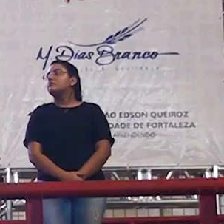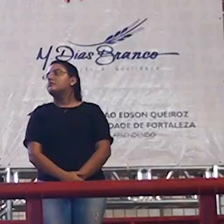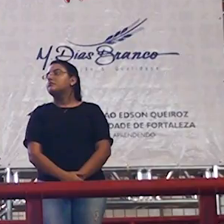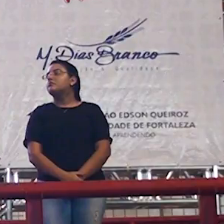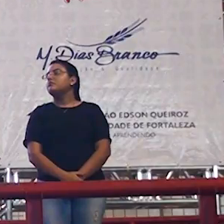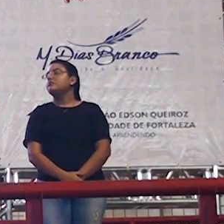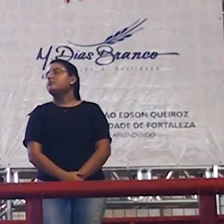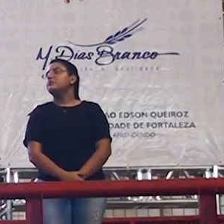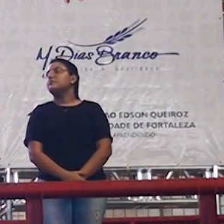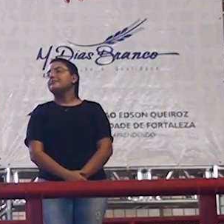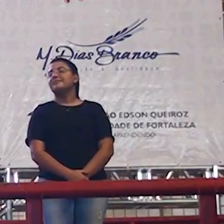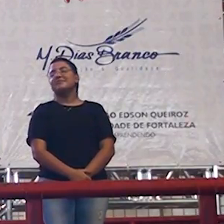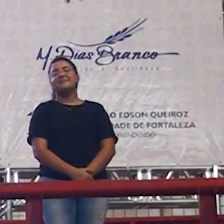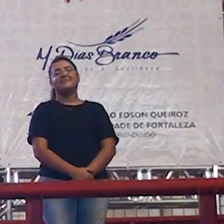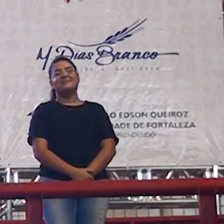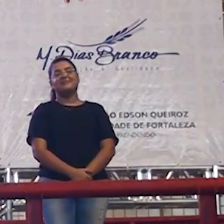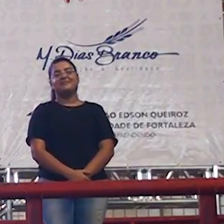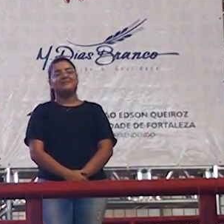hora.